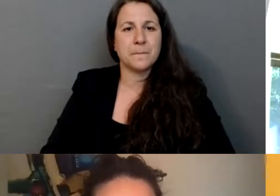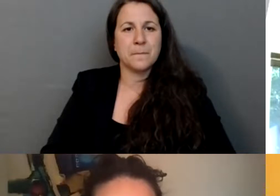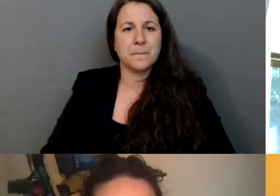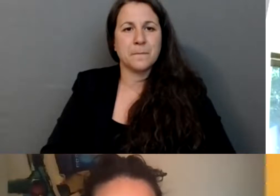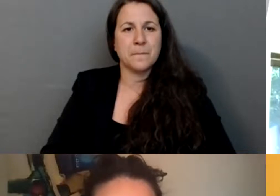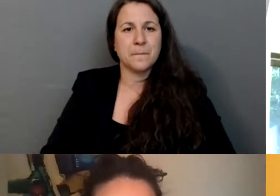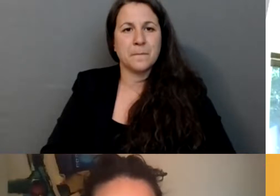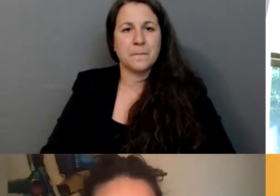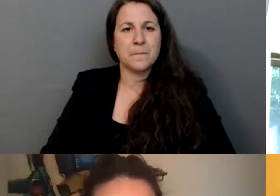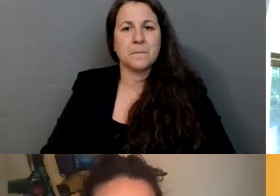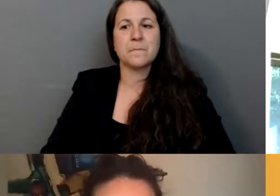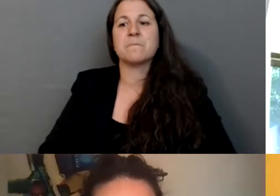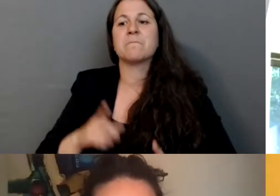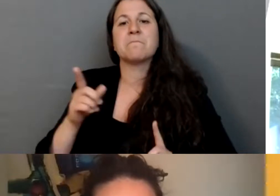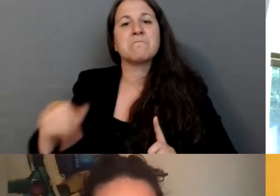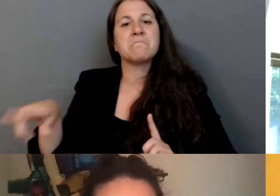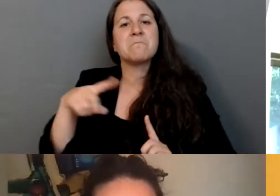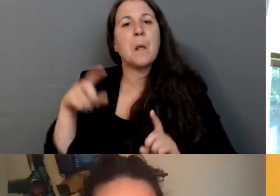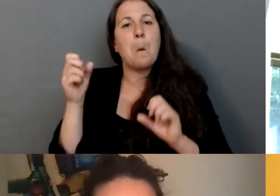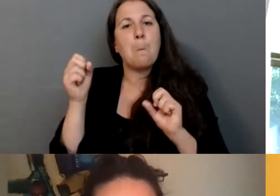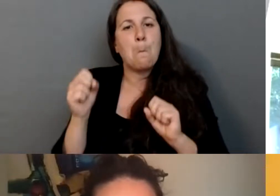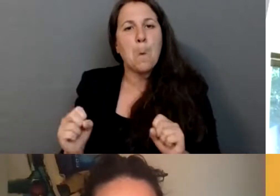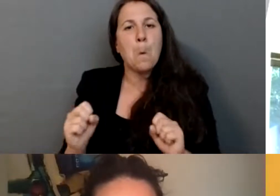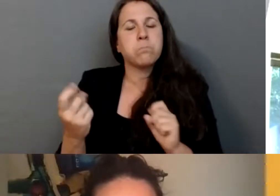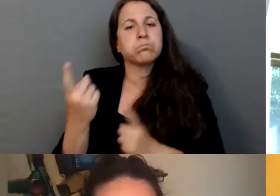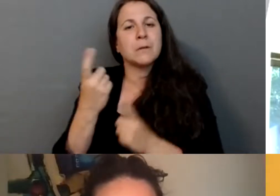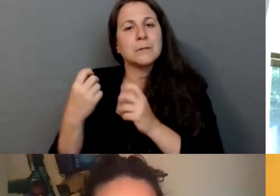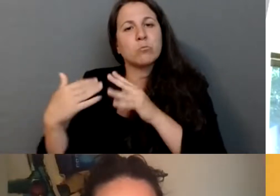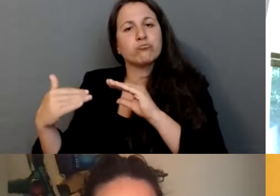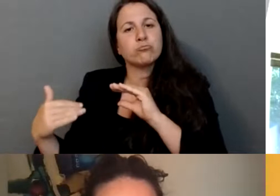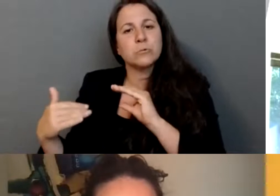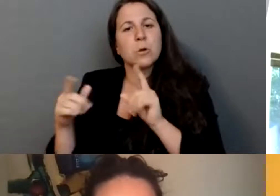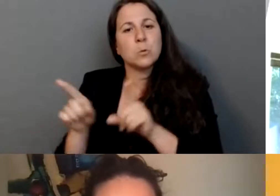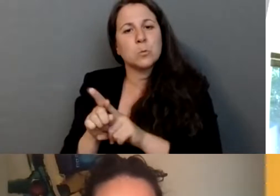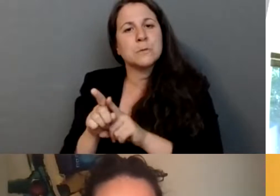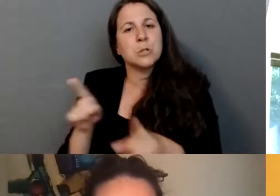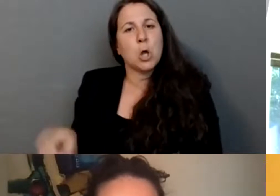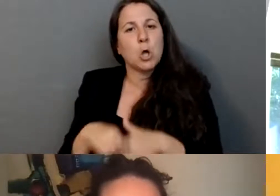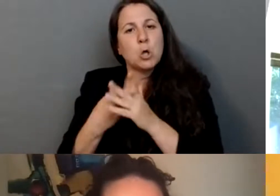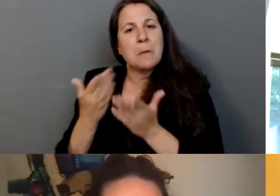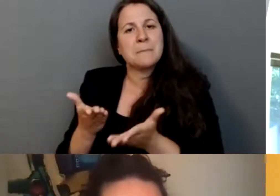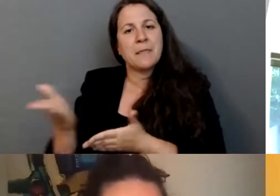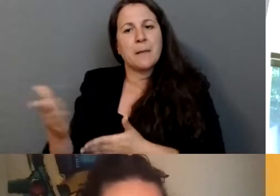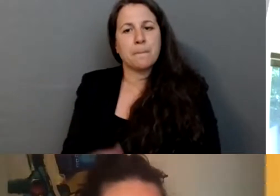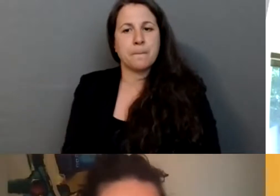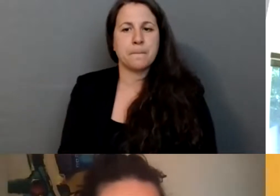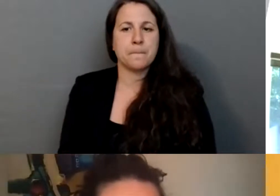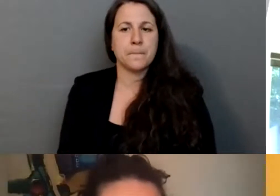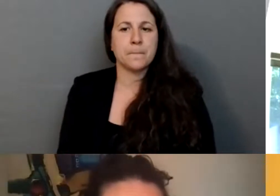prendre la parole, pour poser une question. Laurence, vous... oui?